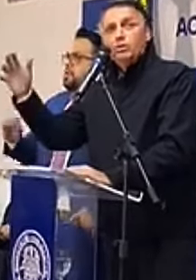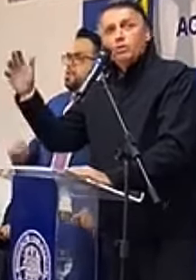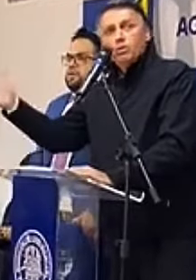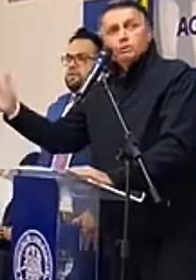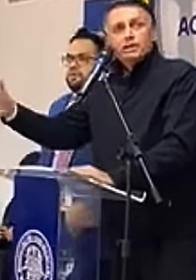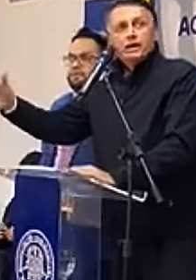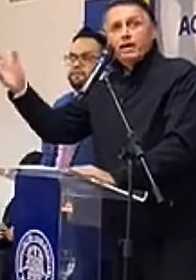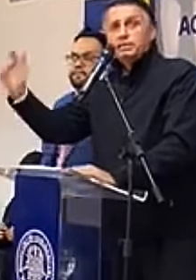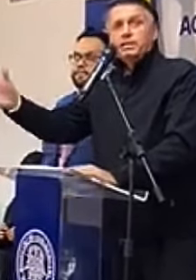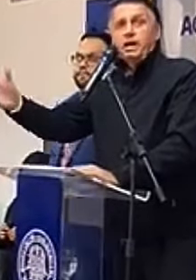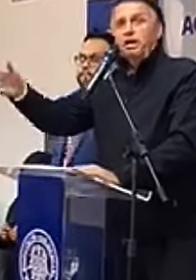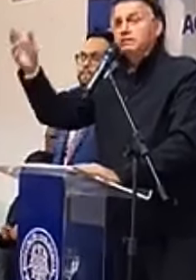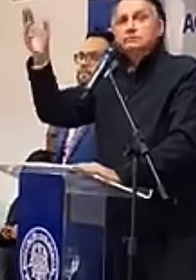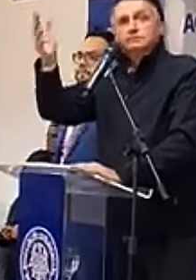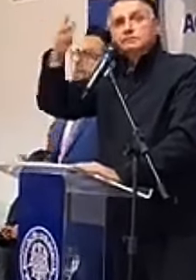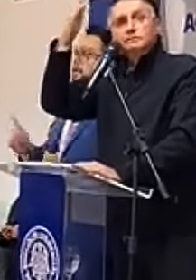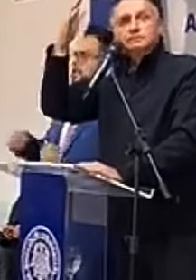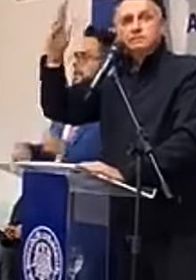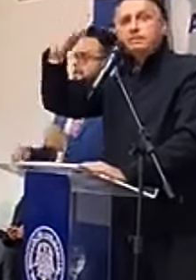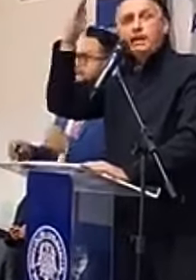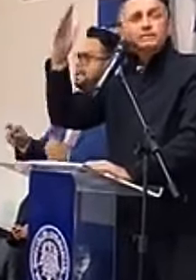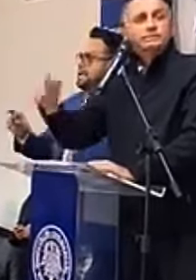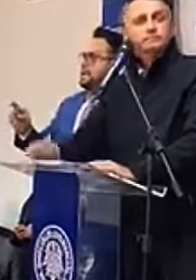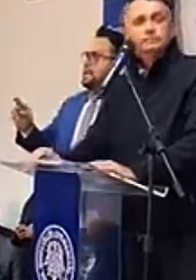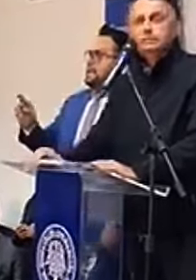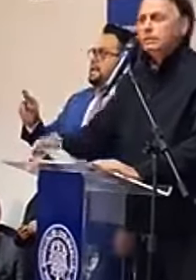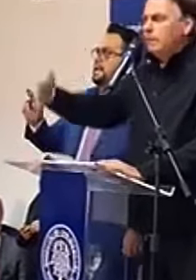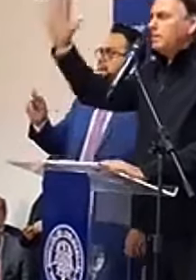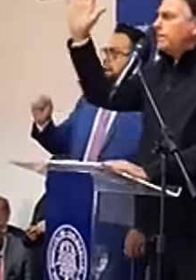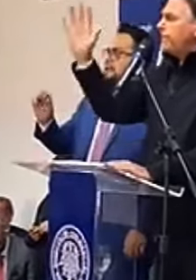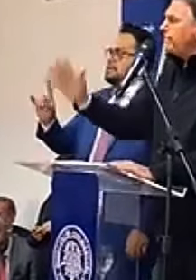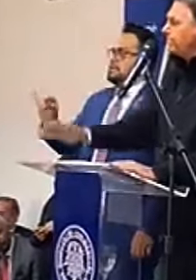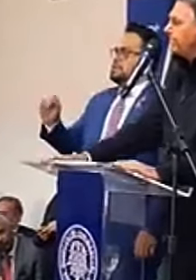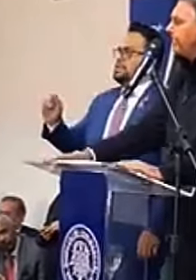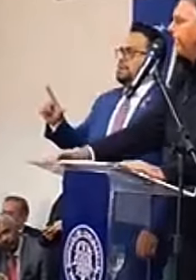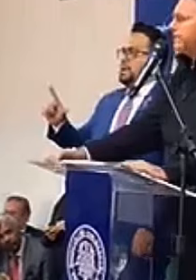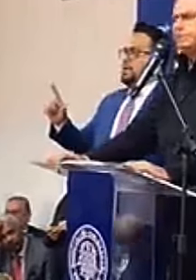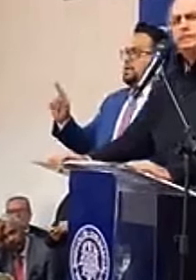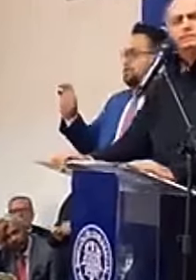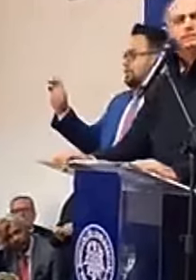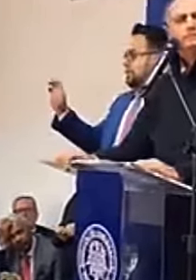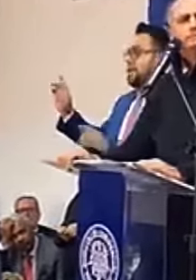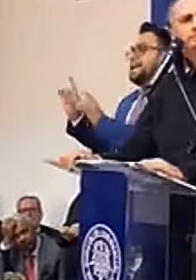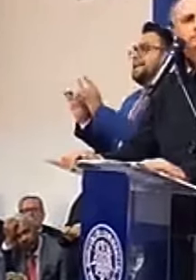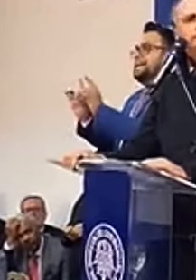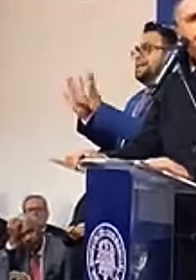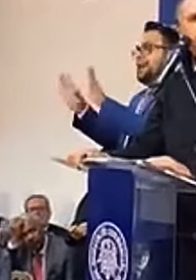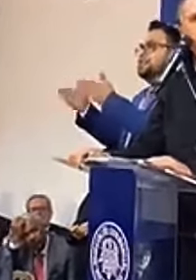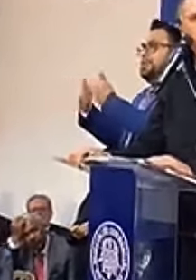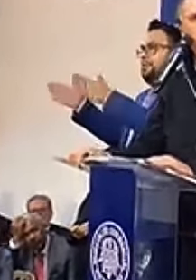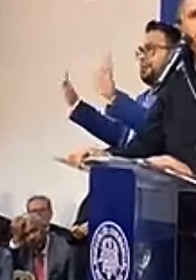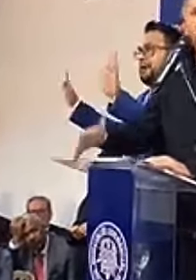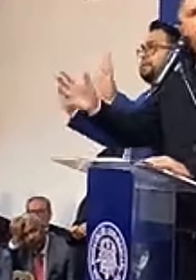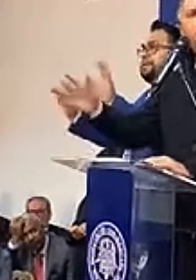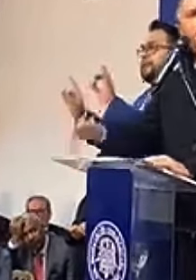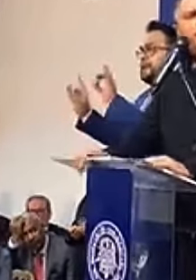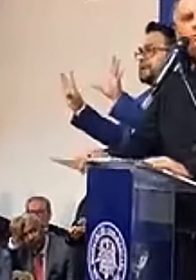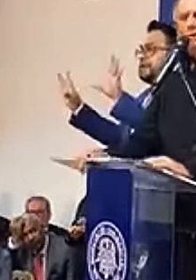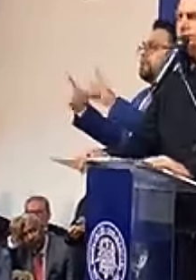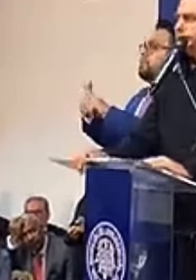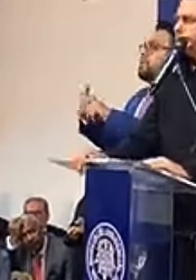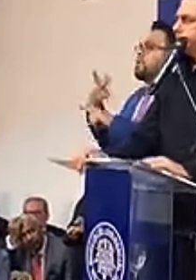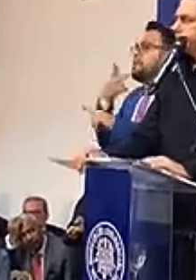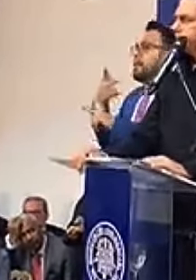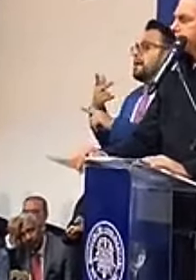É ultra radical de esquerda. Deixa a página deles aberta, pô. Porque chamaram